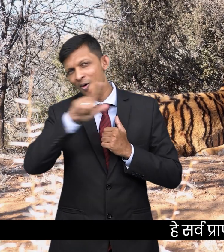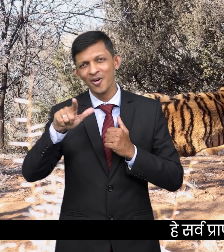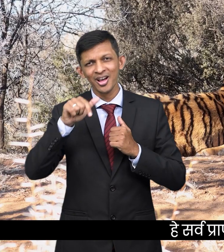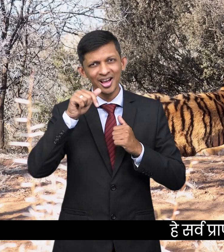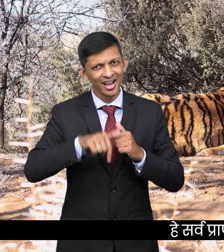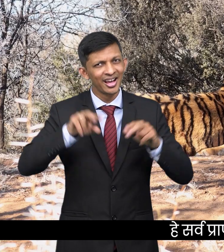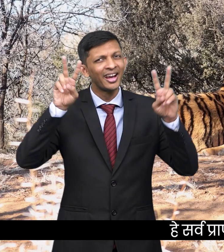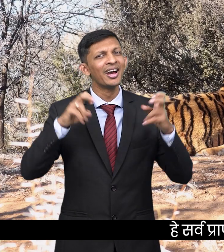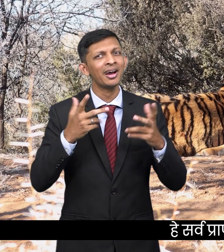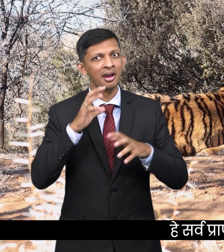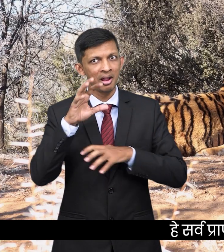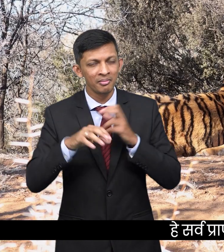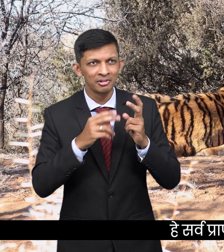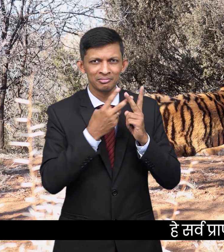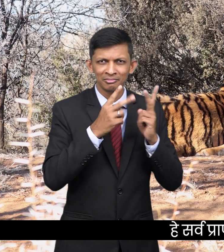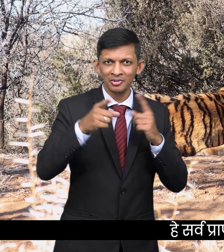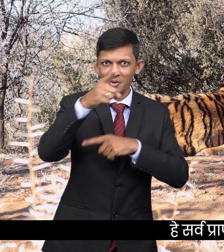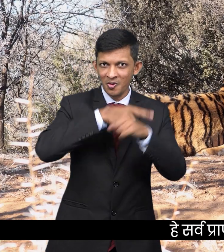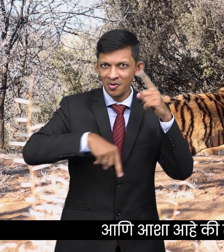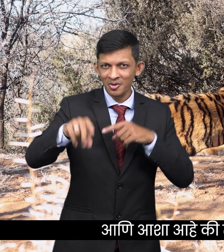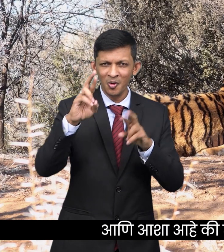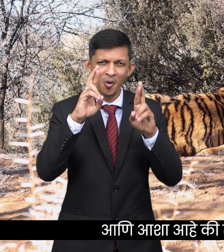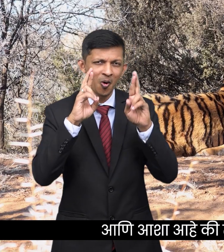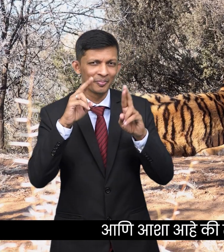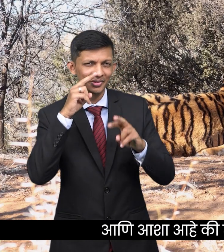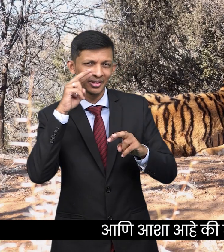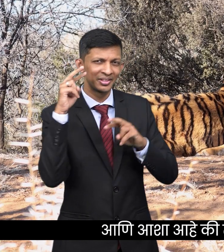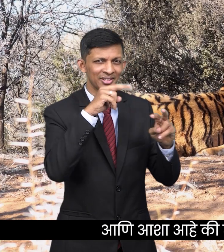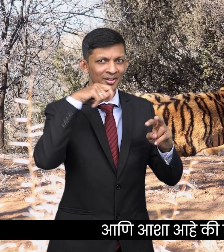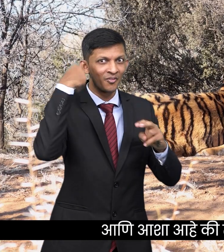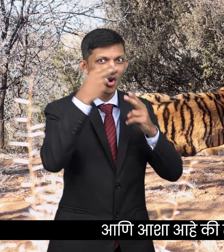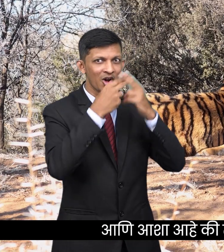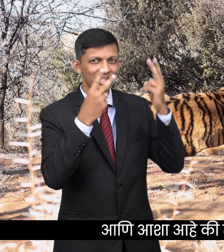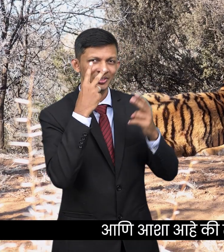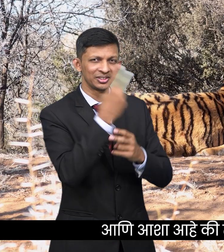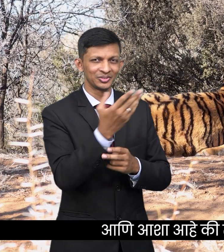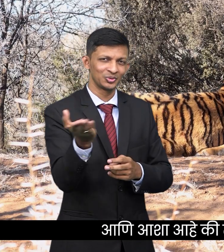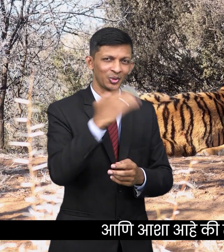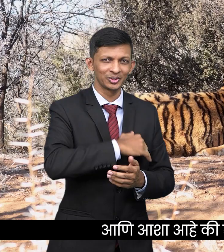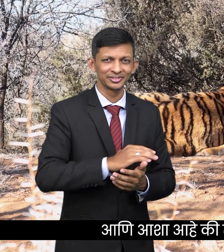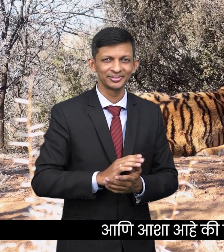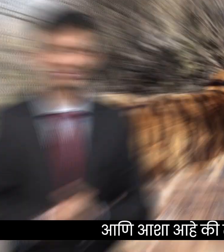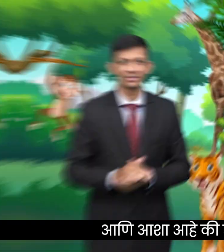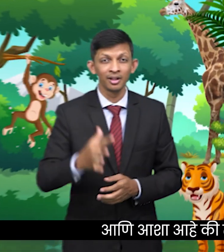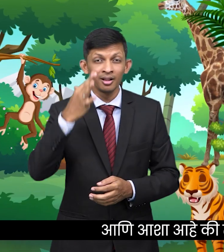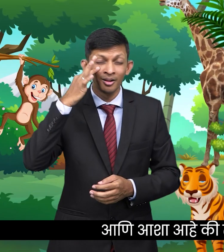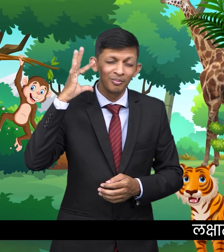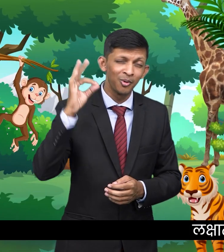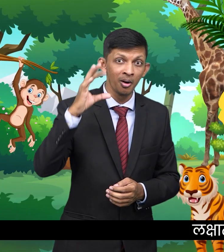हे सर्व प्राण्यांच्या इंद्रियांबद्दल होते आणि आशा आहे की तुम्हाला हा व्हिडिओ आवडला